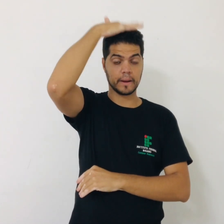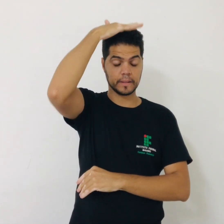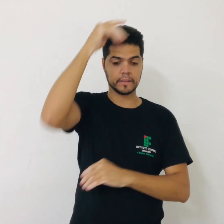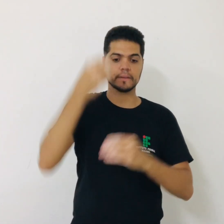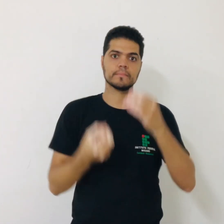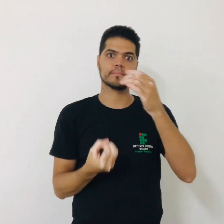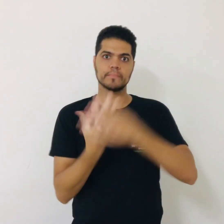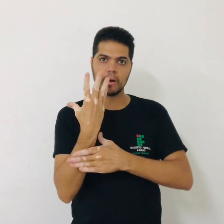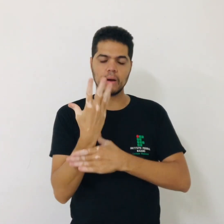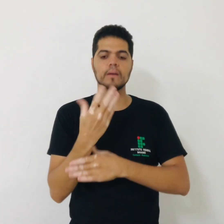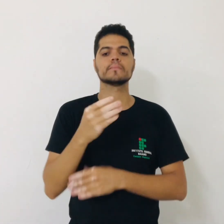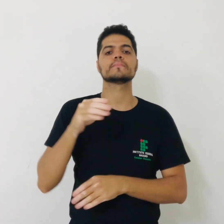origem à Bacia do Prata.